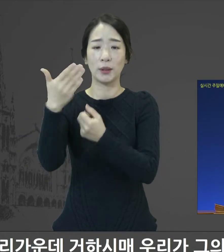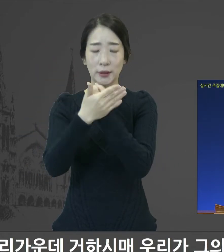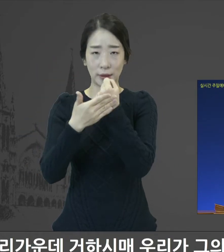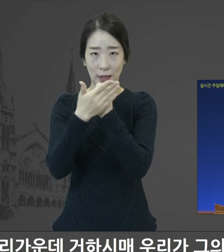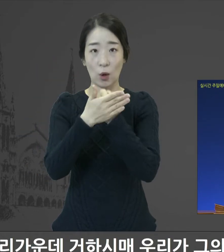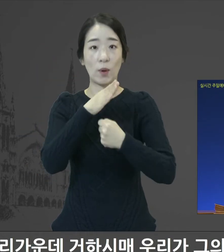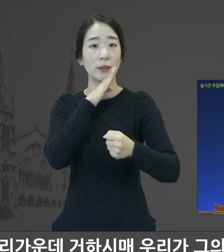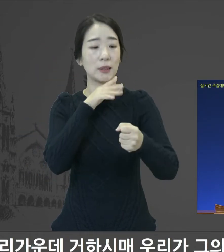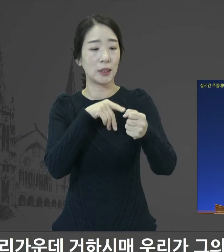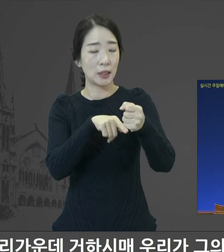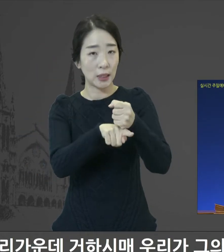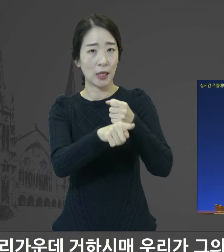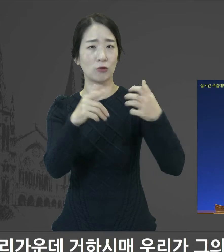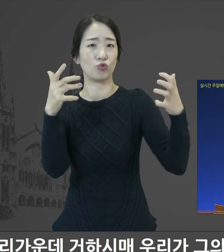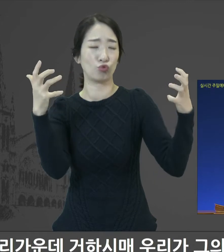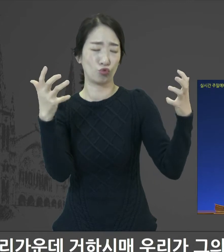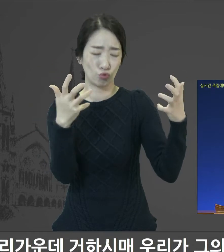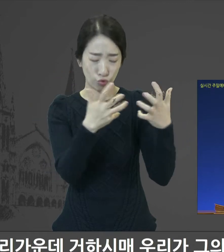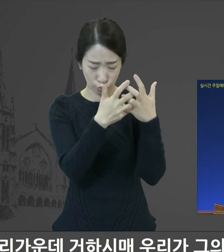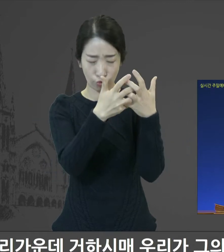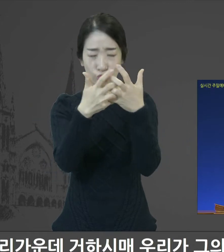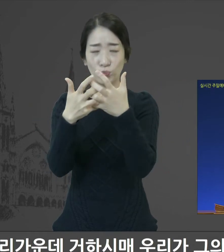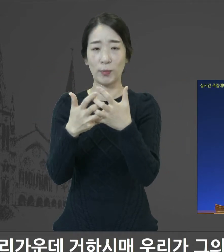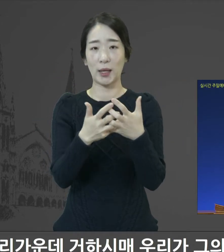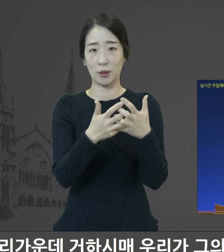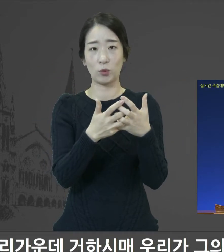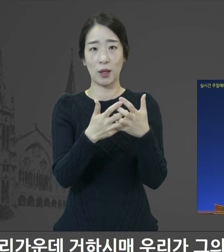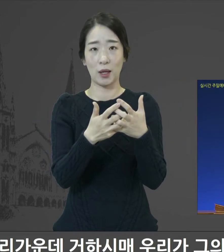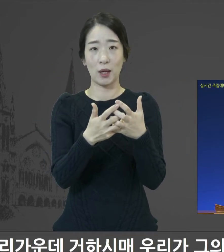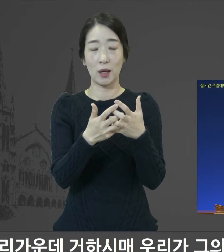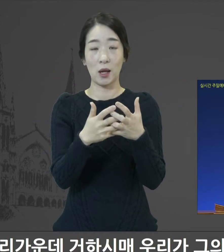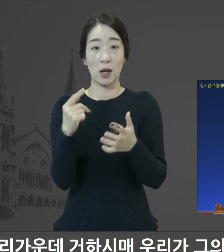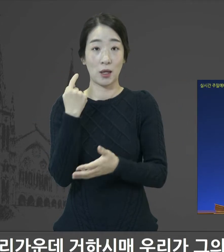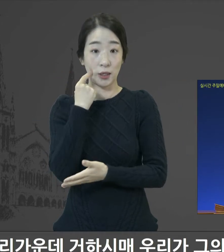진리가 충만하더라.